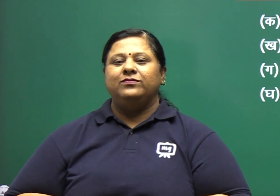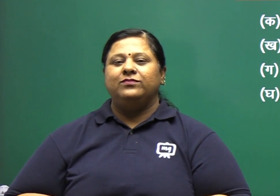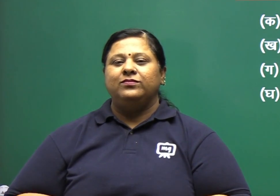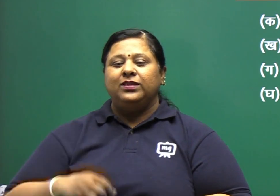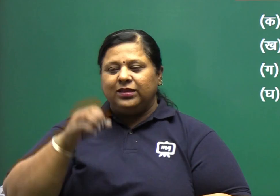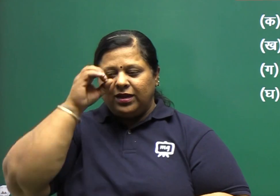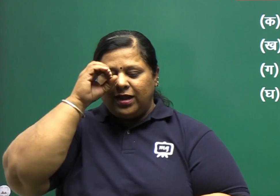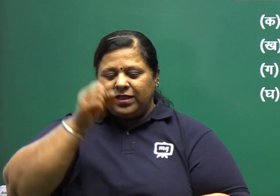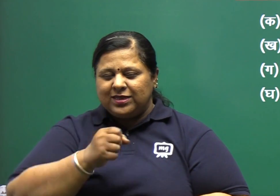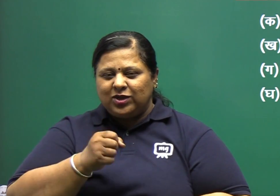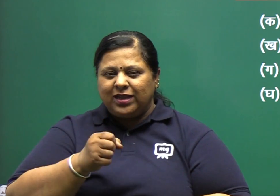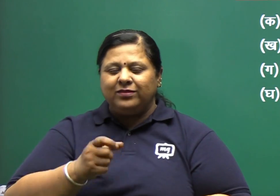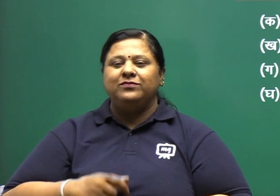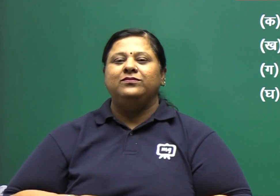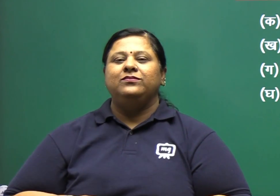गांधी जी ने